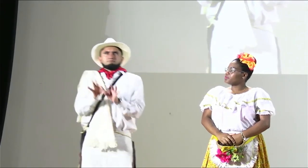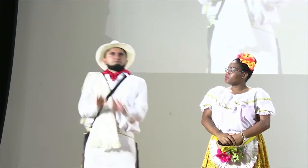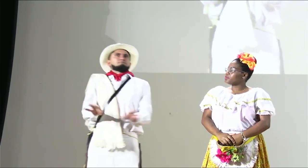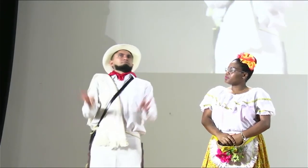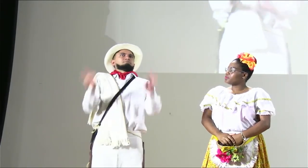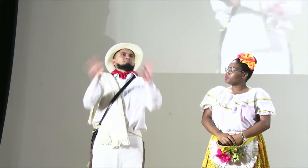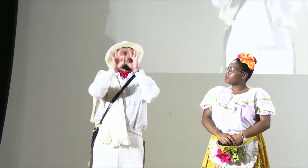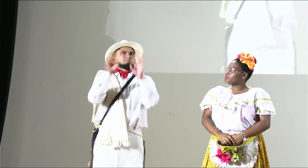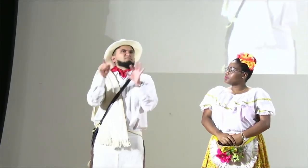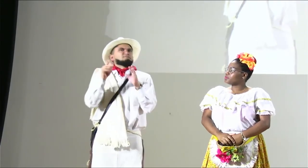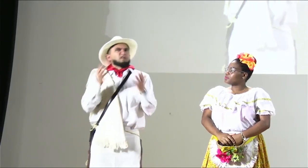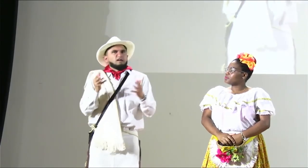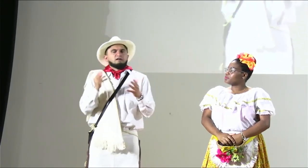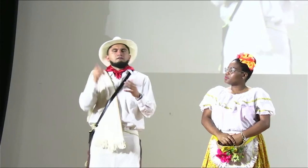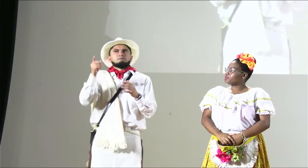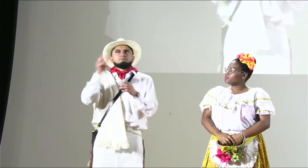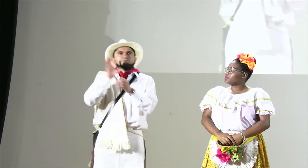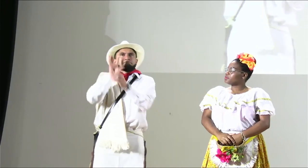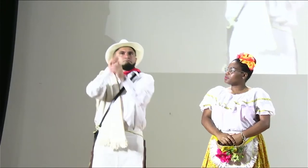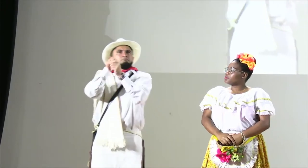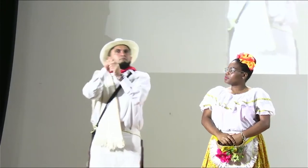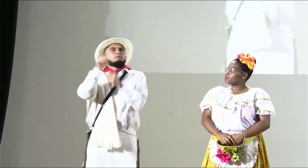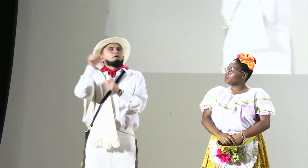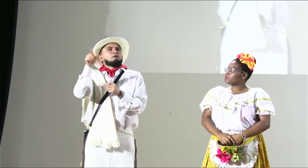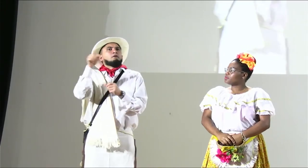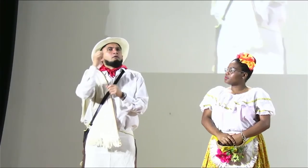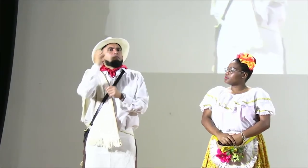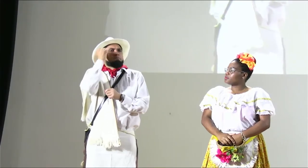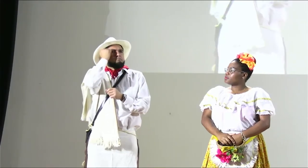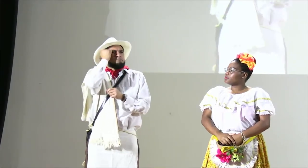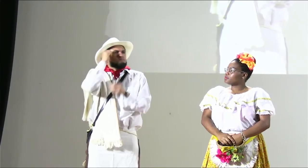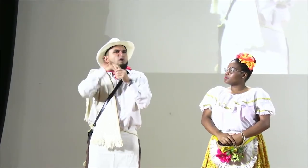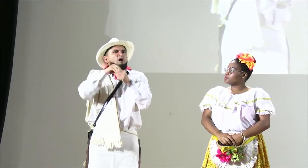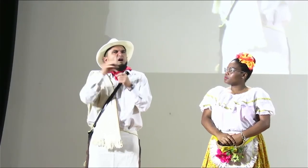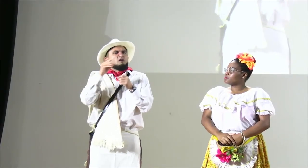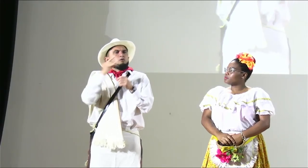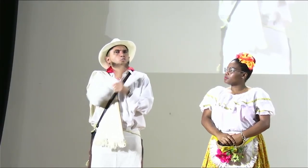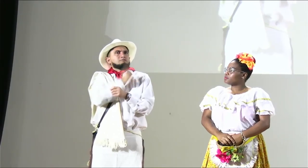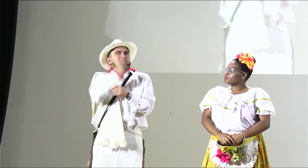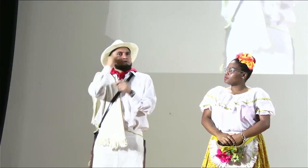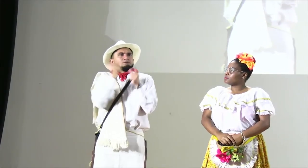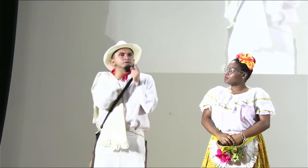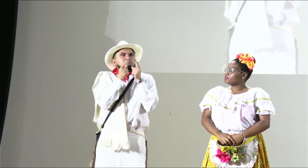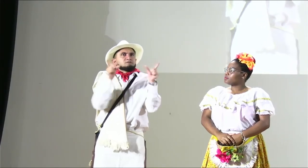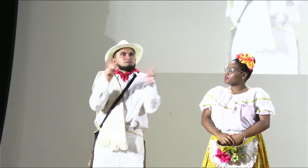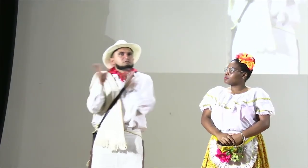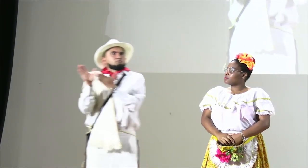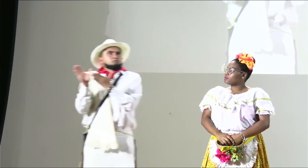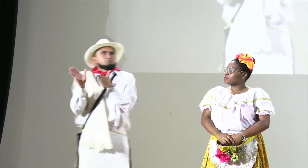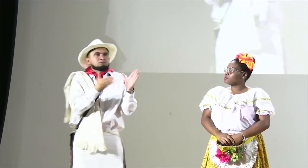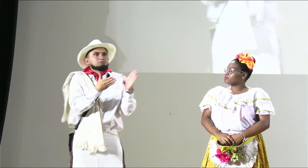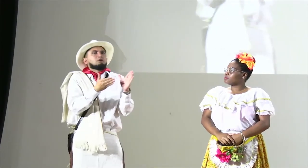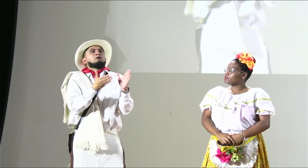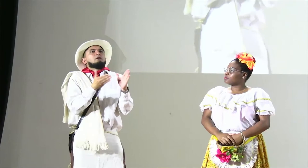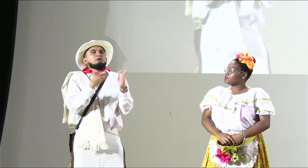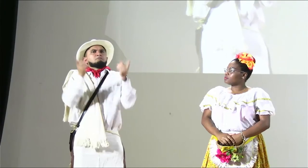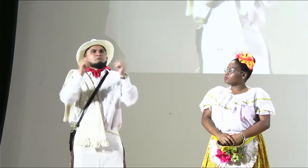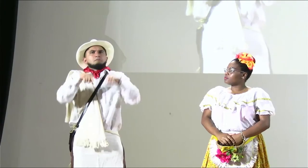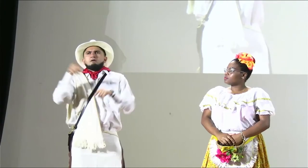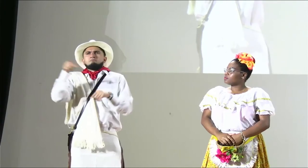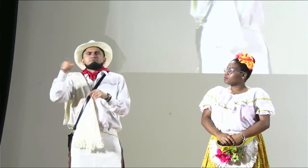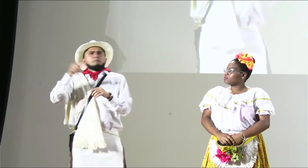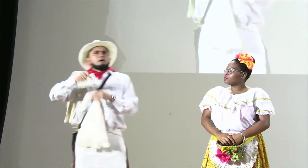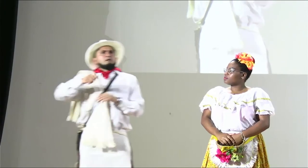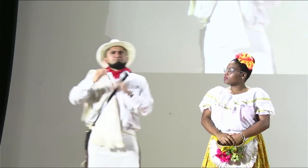Ella es una persona muy, muy, muy importante. Ella es docente de la Universidad de Gallaudet, hace parte